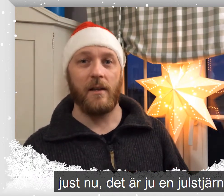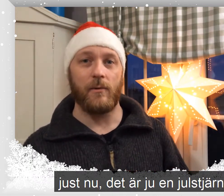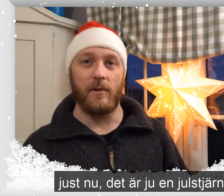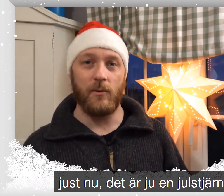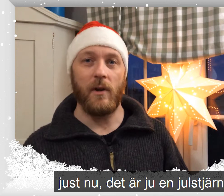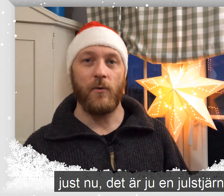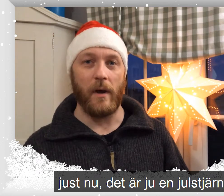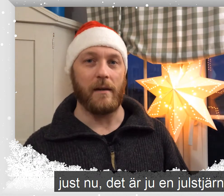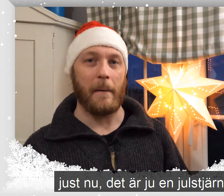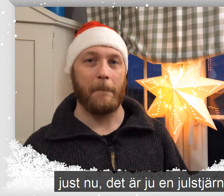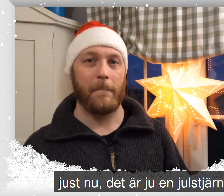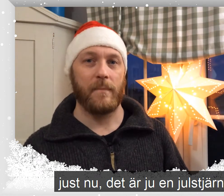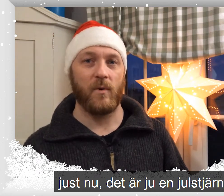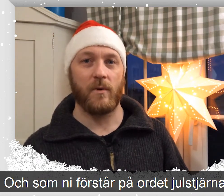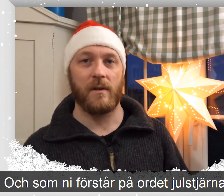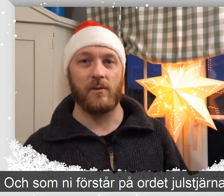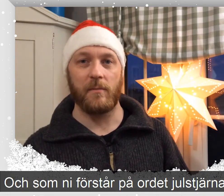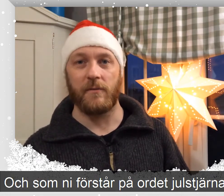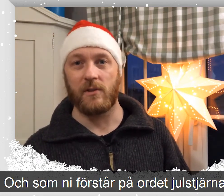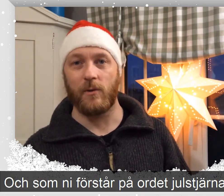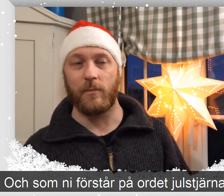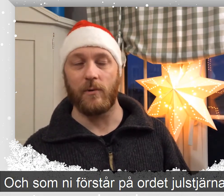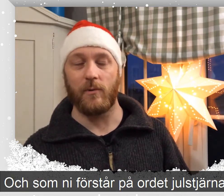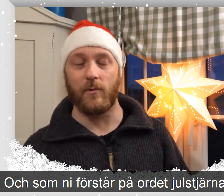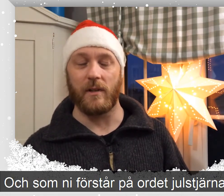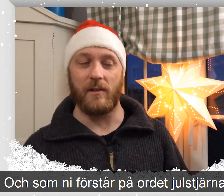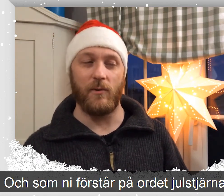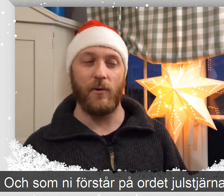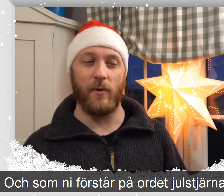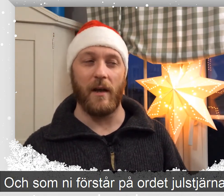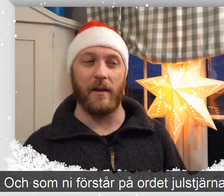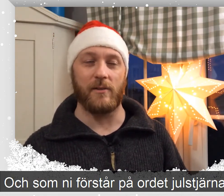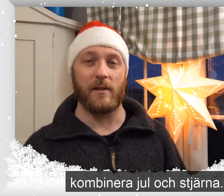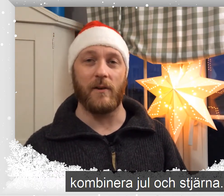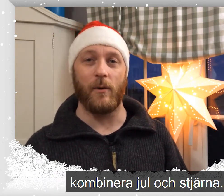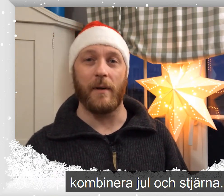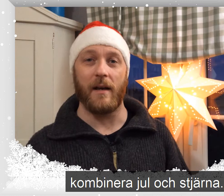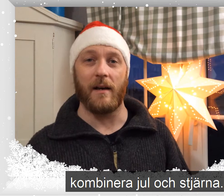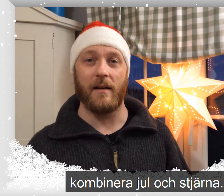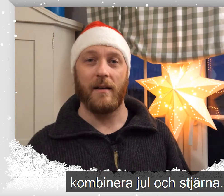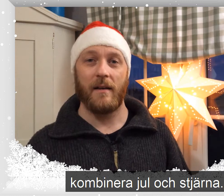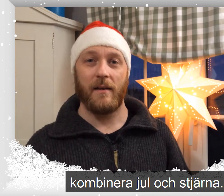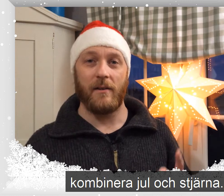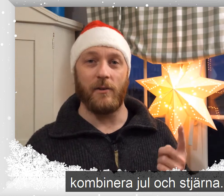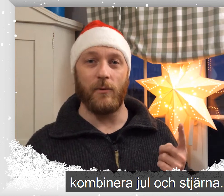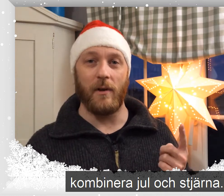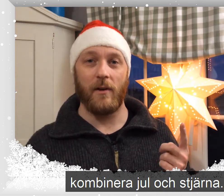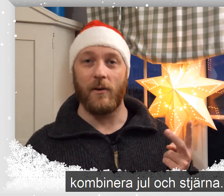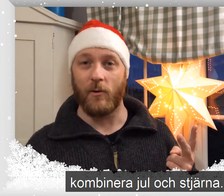en julstjärna. Och som ni förstår på ordet julstjärna så ska vi kombinera jul och